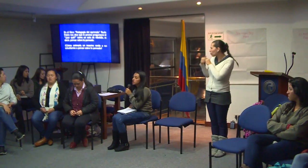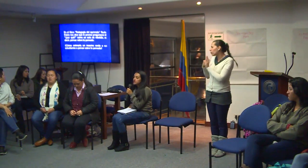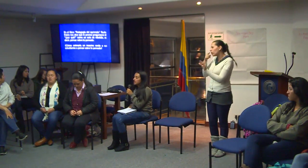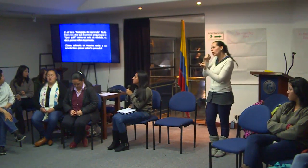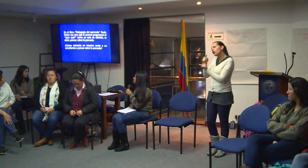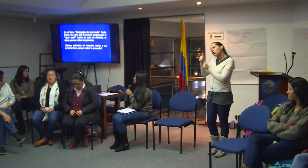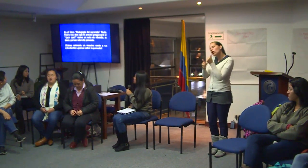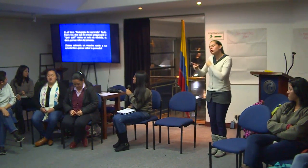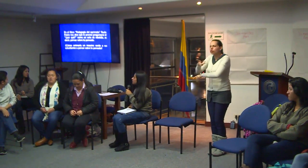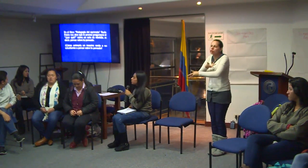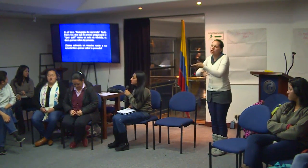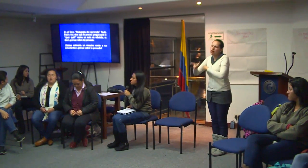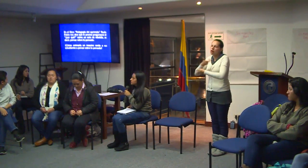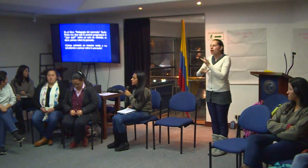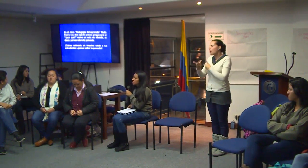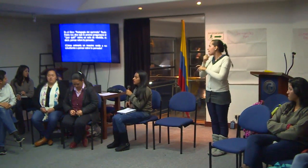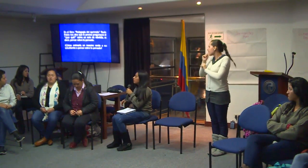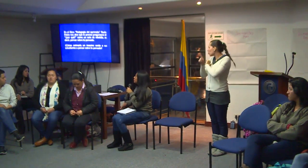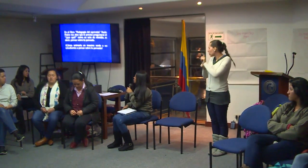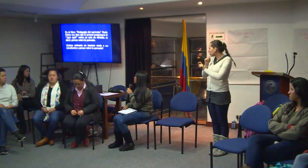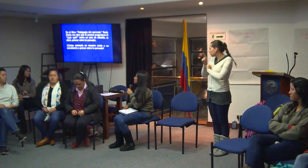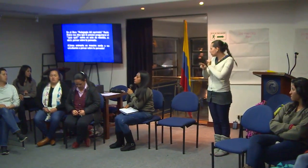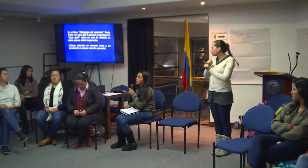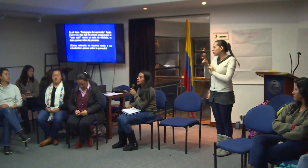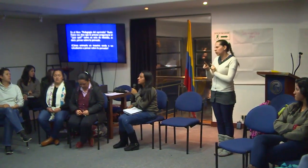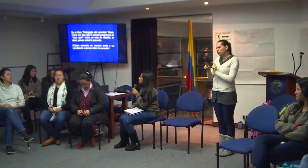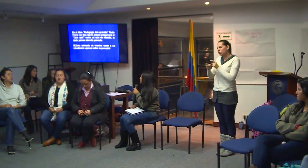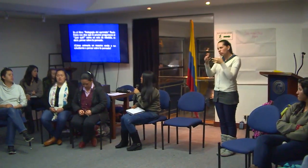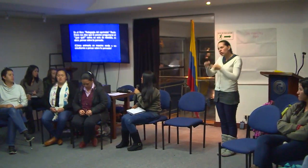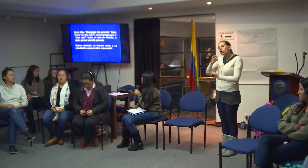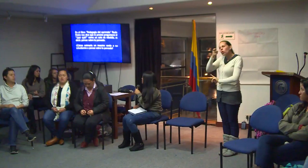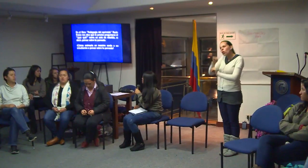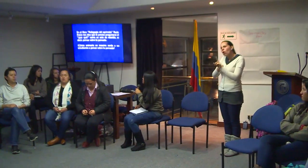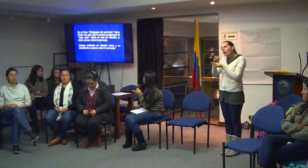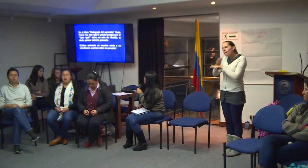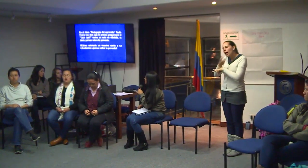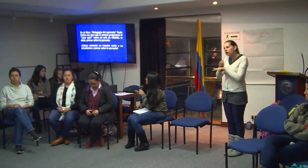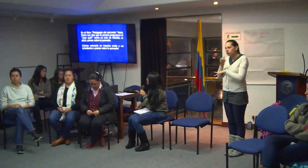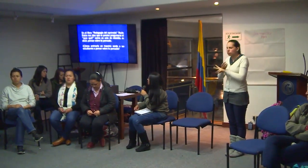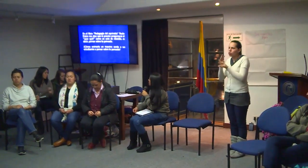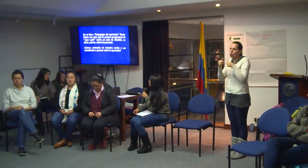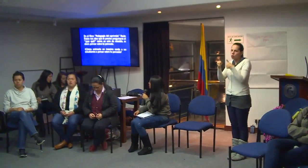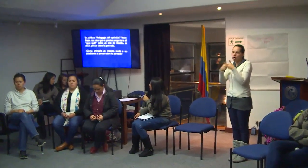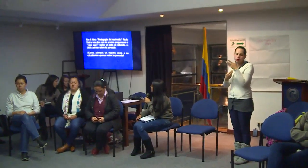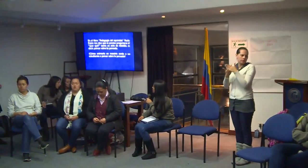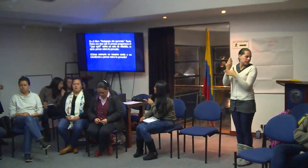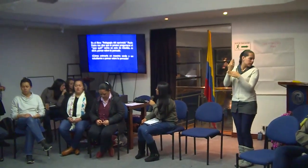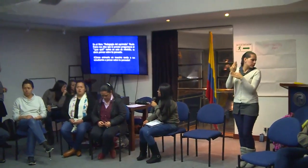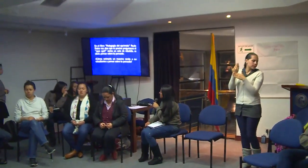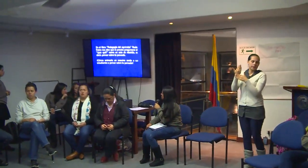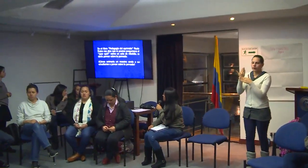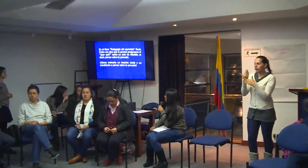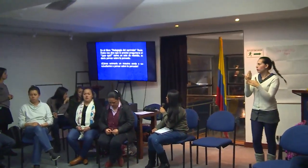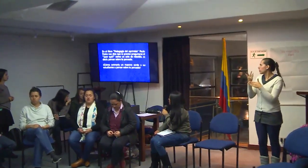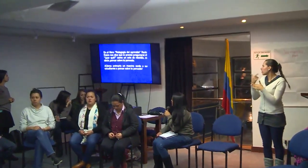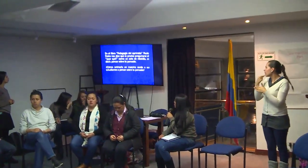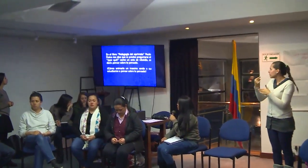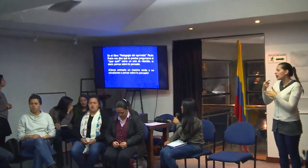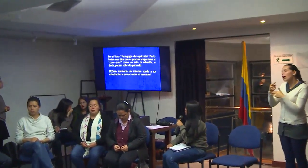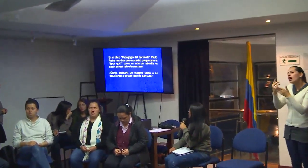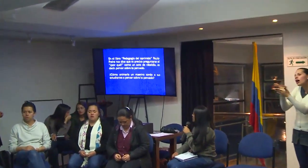vamos a socializar unas preguntas en cuanto al rol del maestro. Entonces, bueno, para iniciar, dice, en el